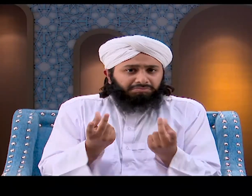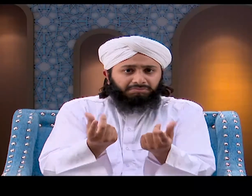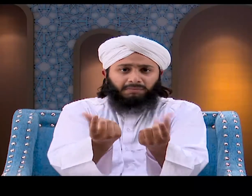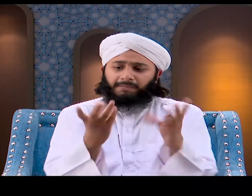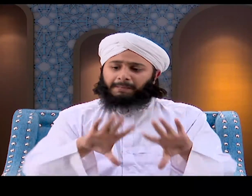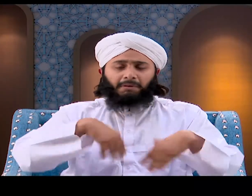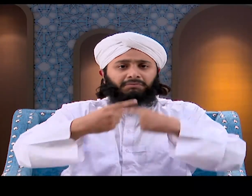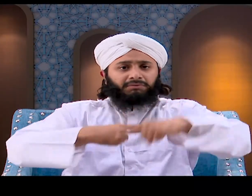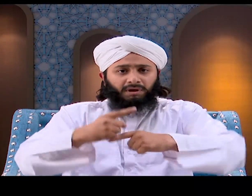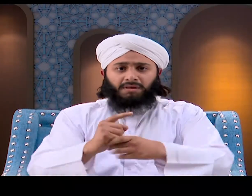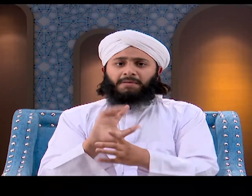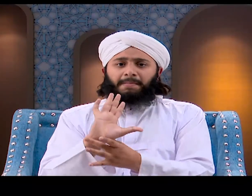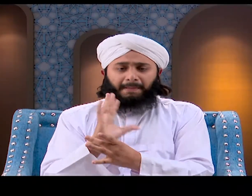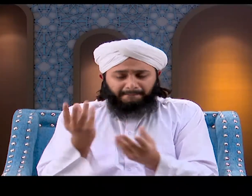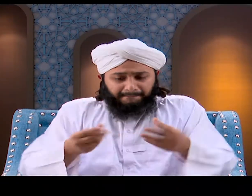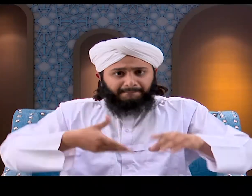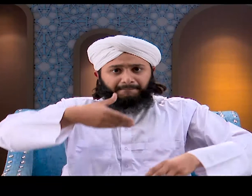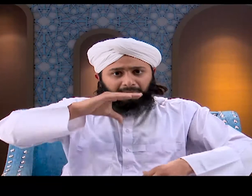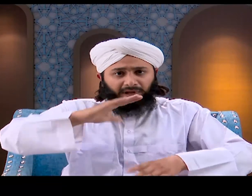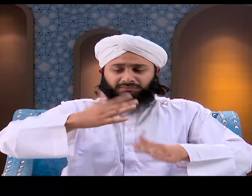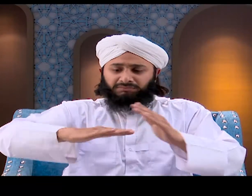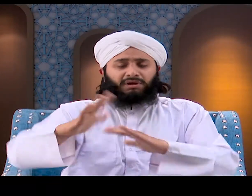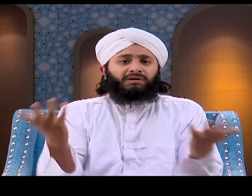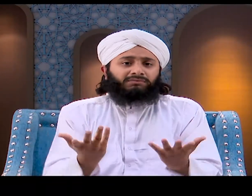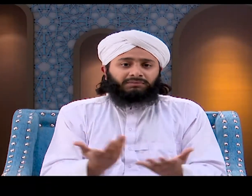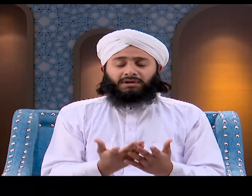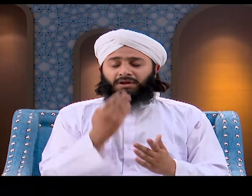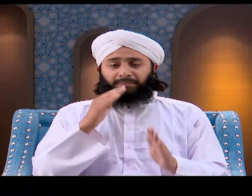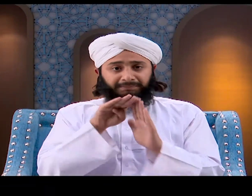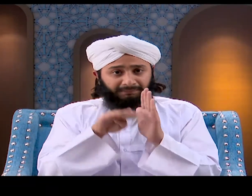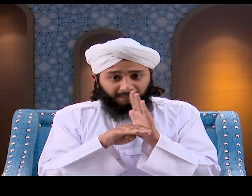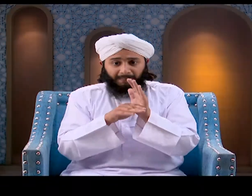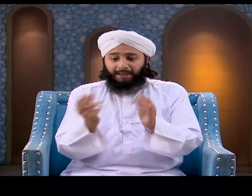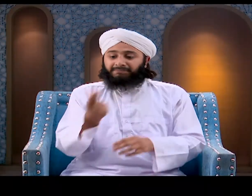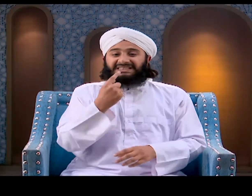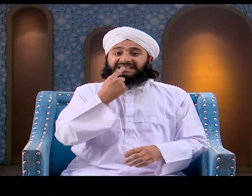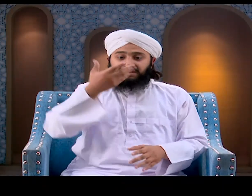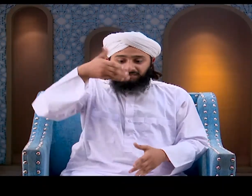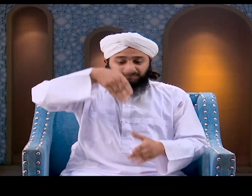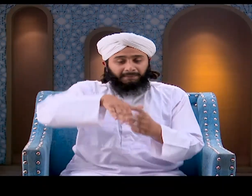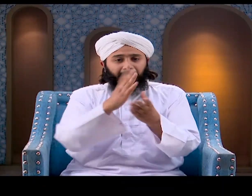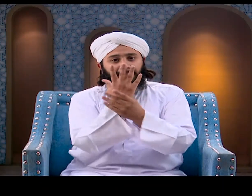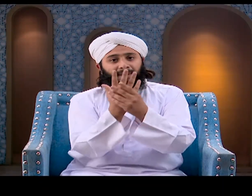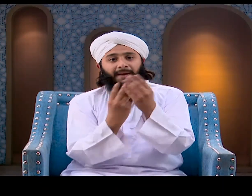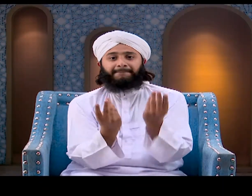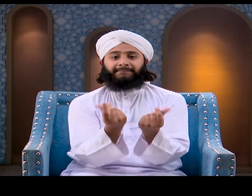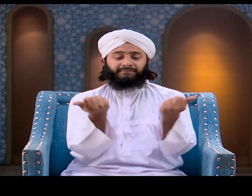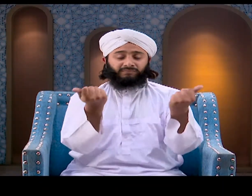میں پتاسا یعنی ایک قسم کی مٹھائی جو چینی سے بنتی ہے گھل جاتا ہے۔ پھر تجھے تنگ و تاریخ قبر میں لٹا دیا جائے